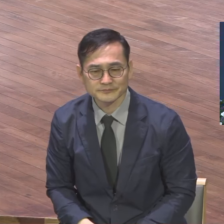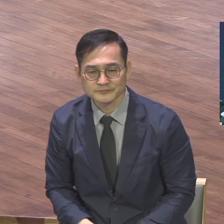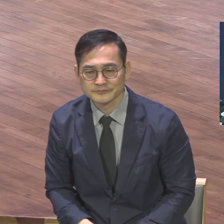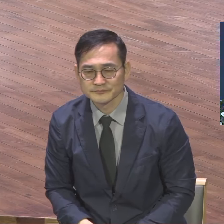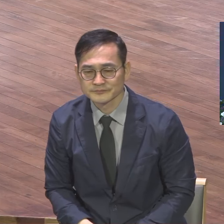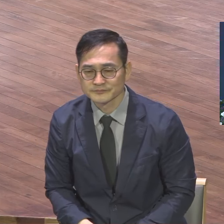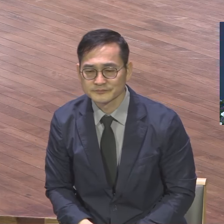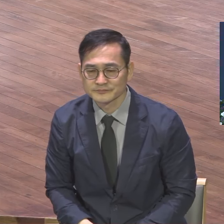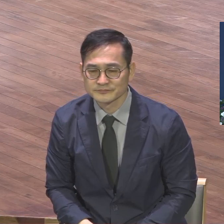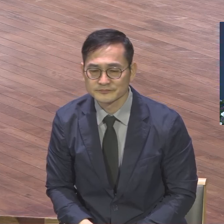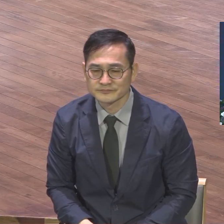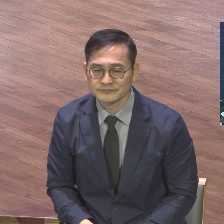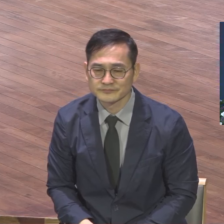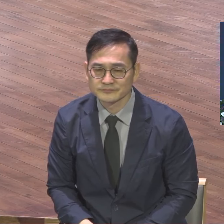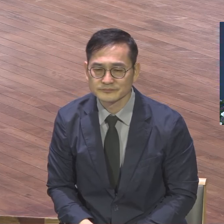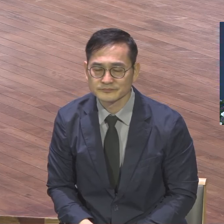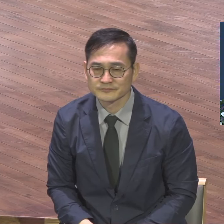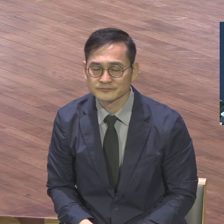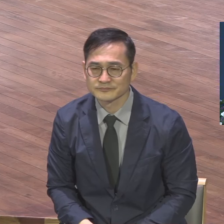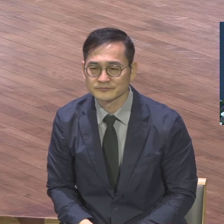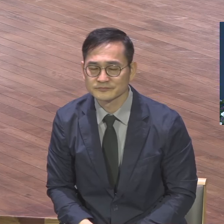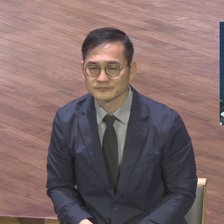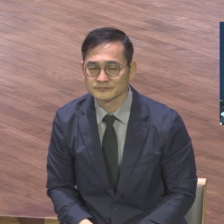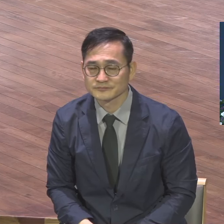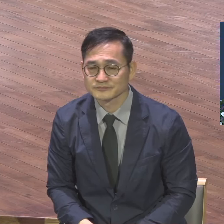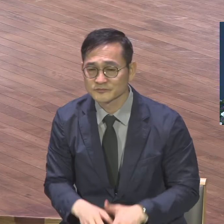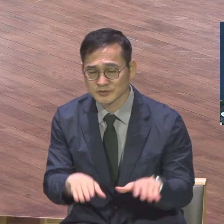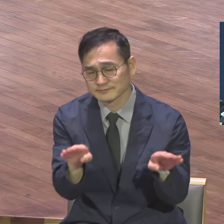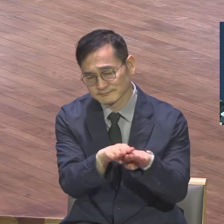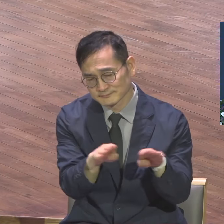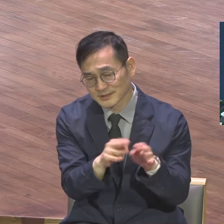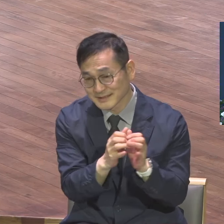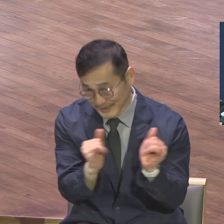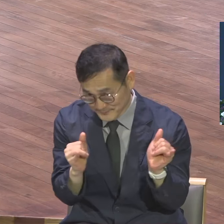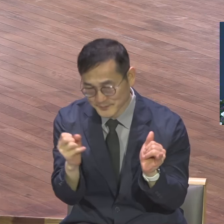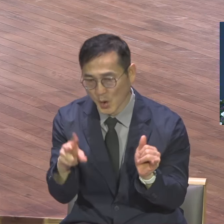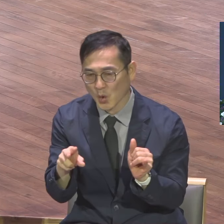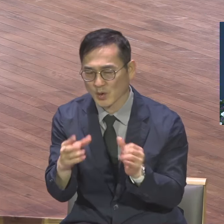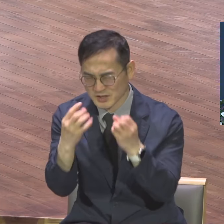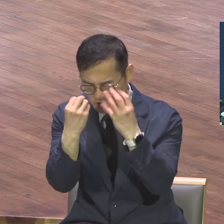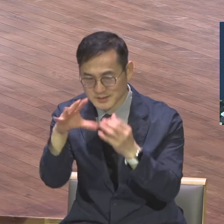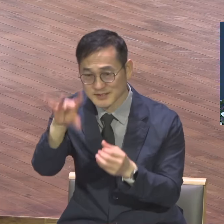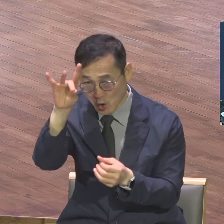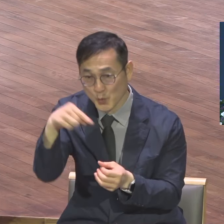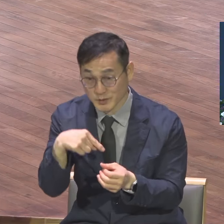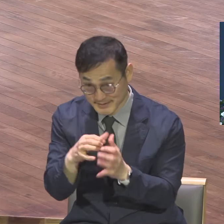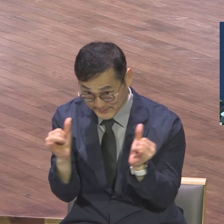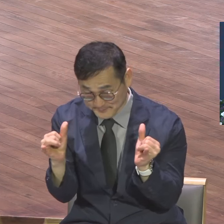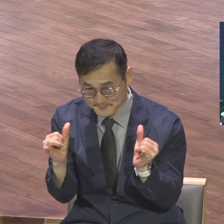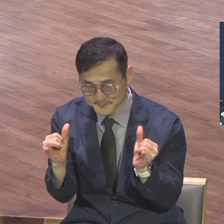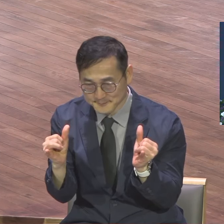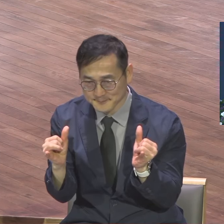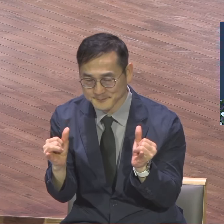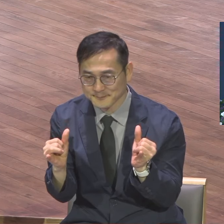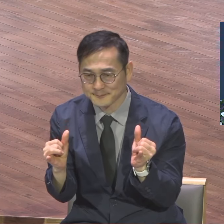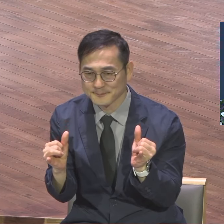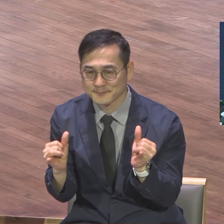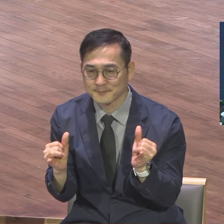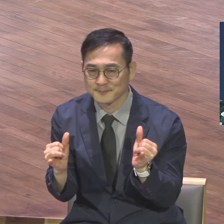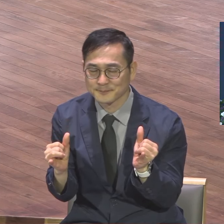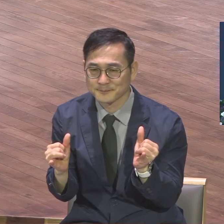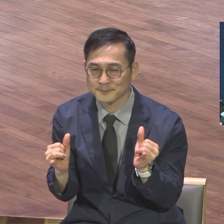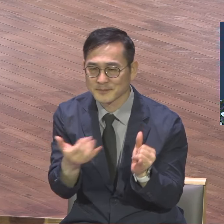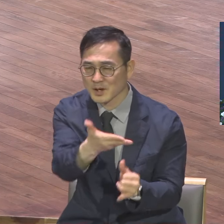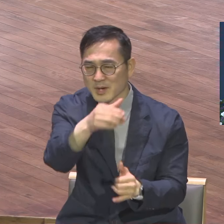우리 단기 결석자와 또 새롭게 오신 우리 새가족분들 생을 통해서 여러분